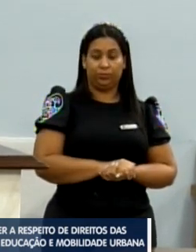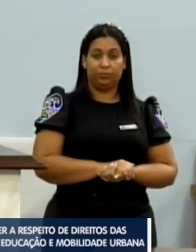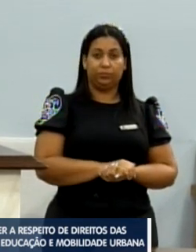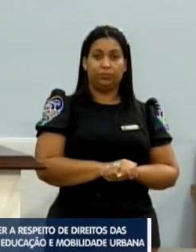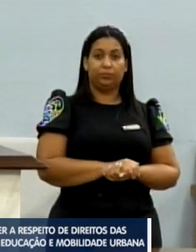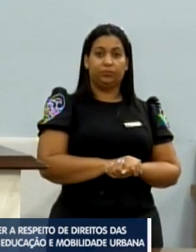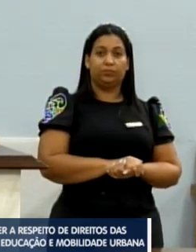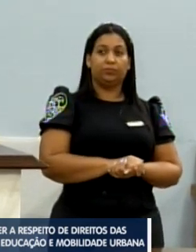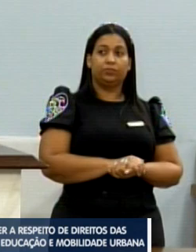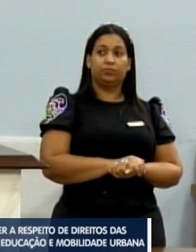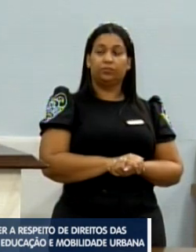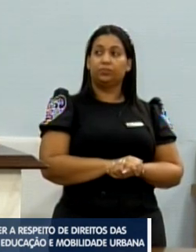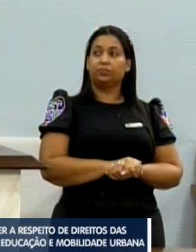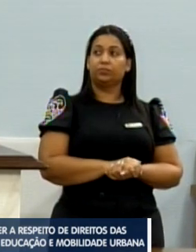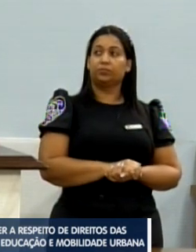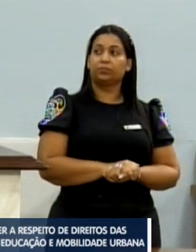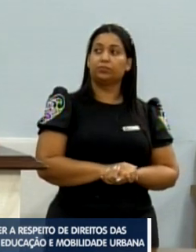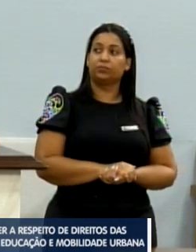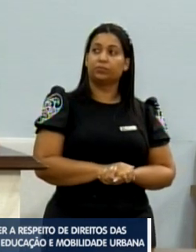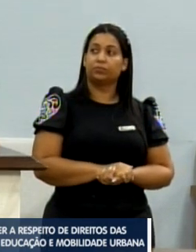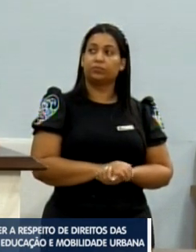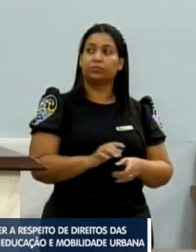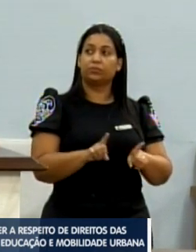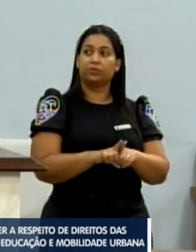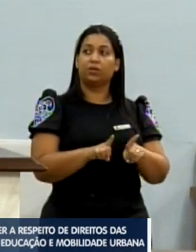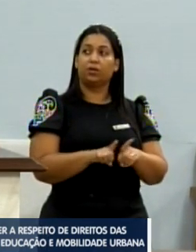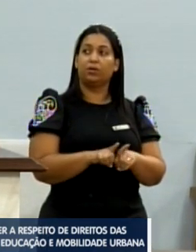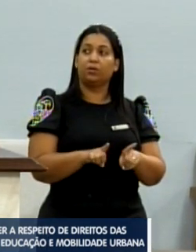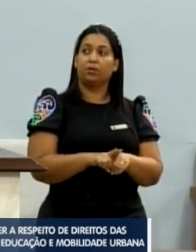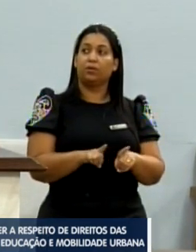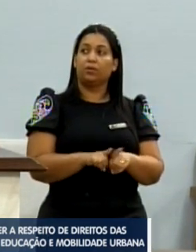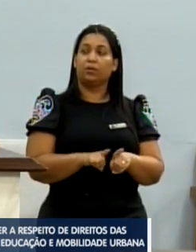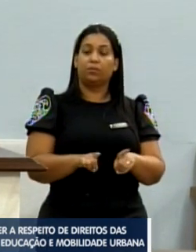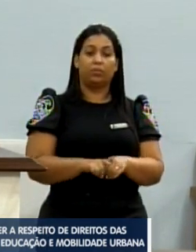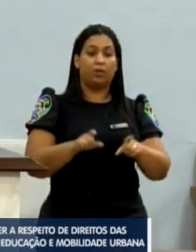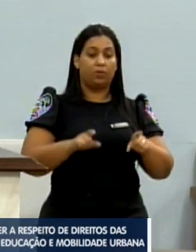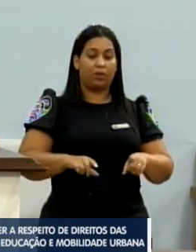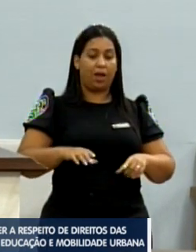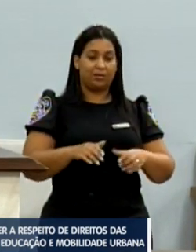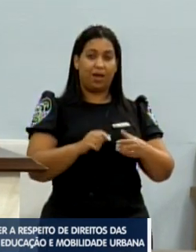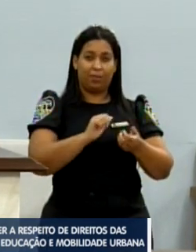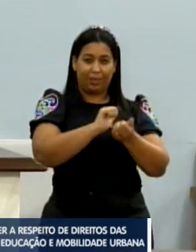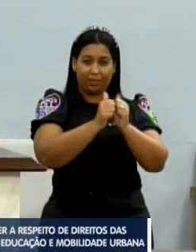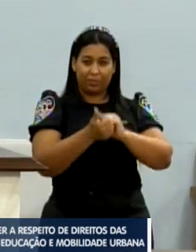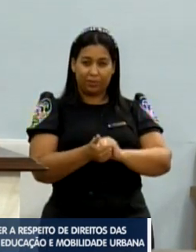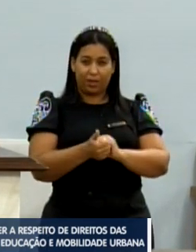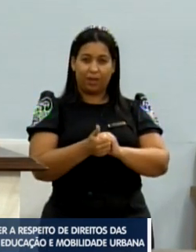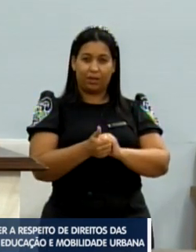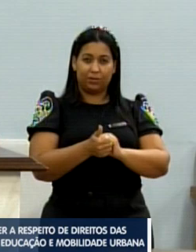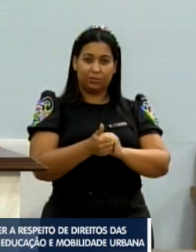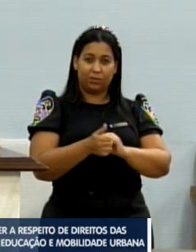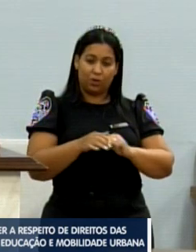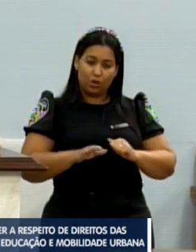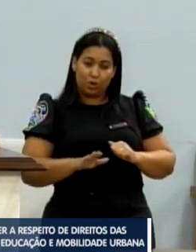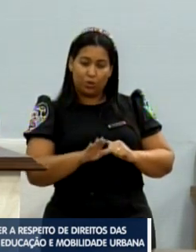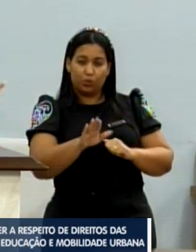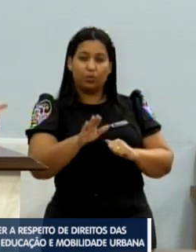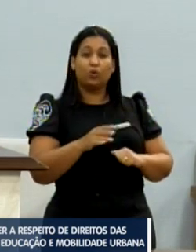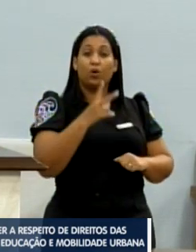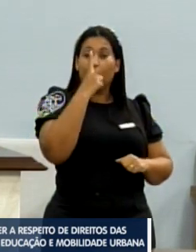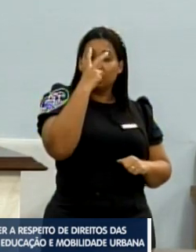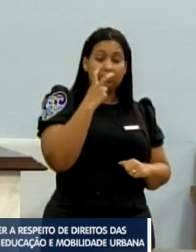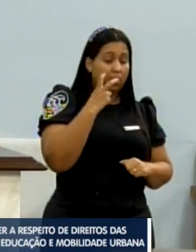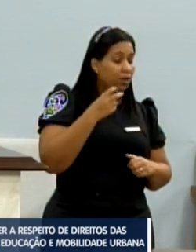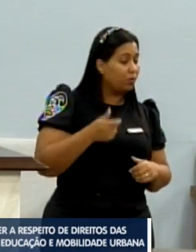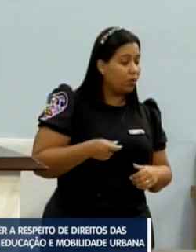muito. Sinalização adaptada nas calçadas, semáforos adaptados. O cego não